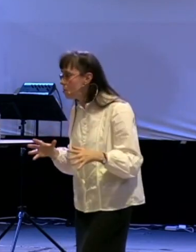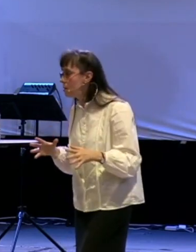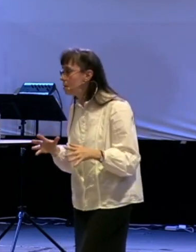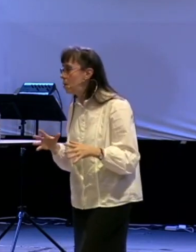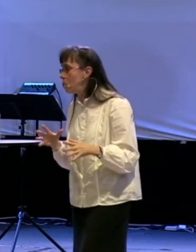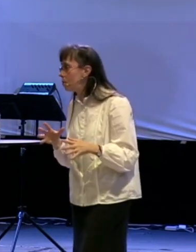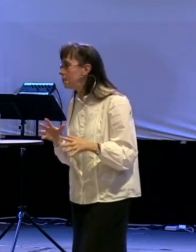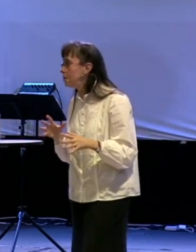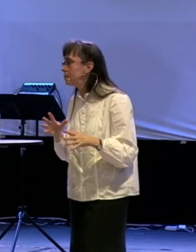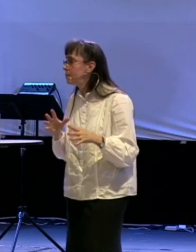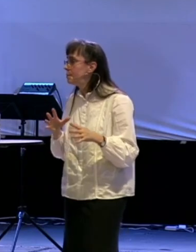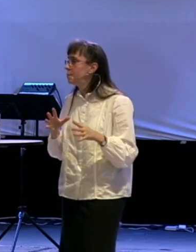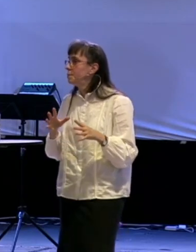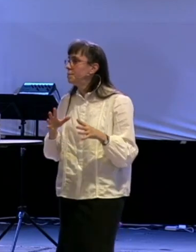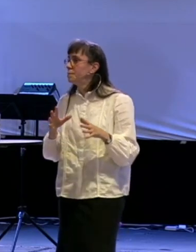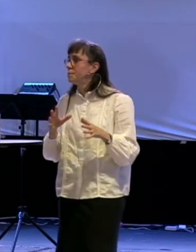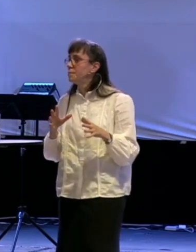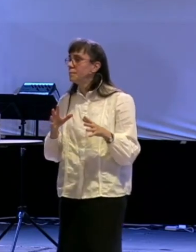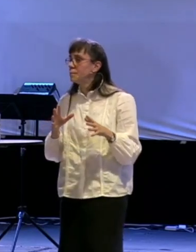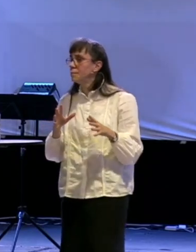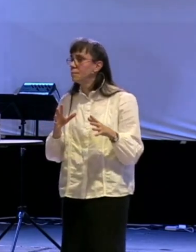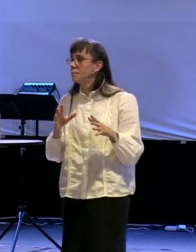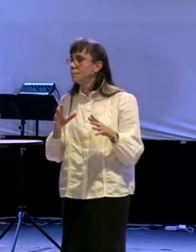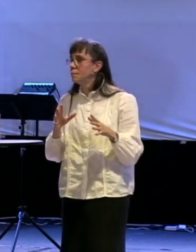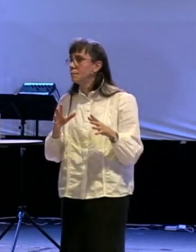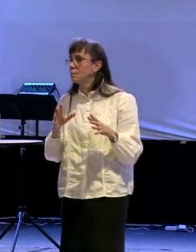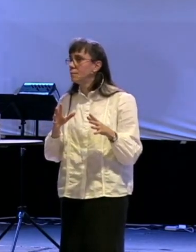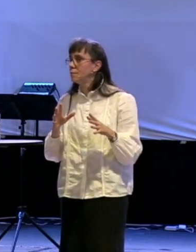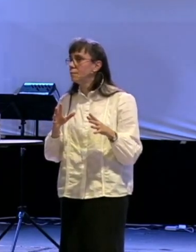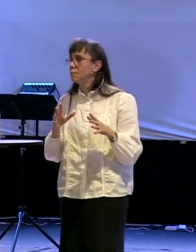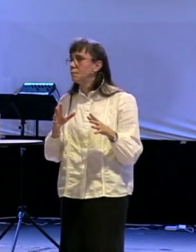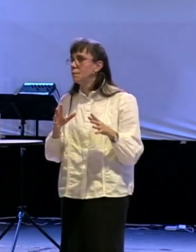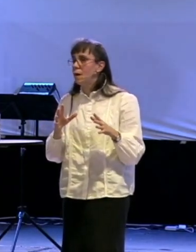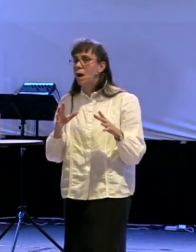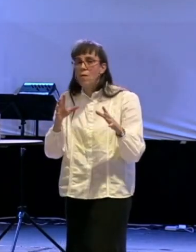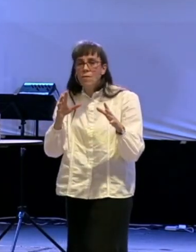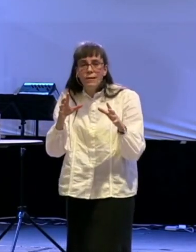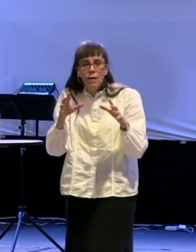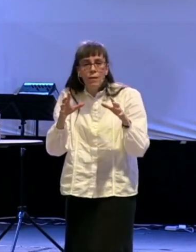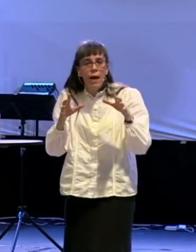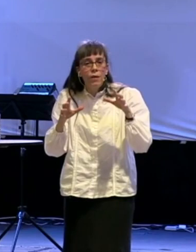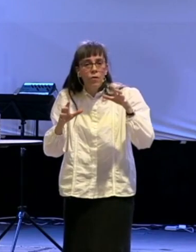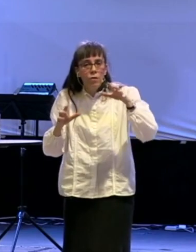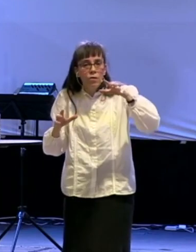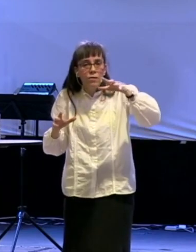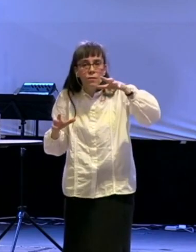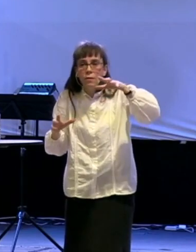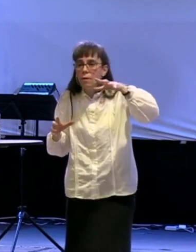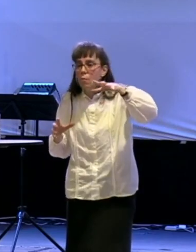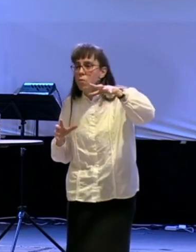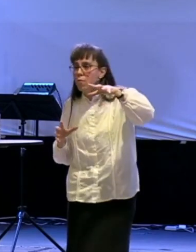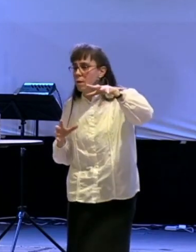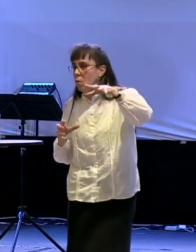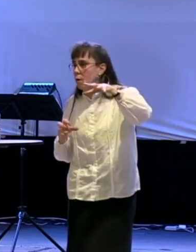Non. Mais néanmoins, c'est comme si la main de Dieu n'agissait plus. However, it's like the hand of God just